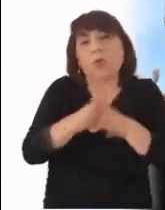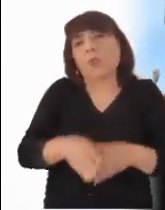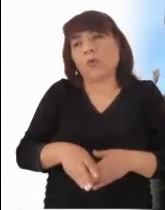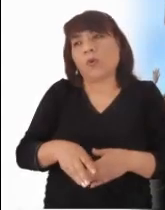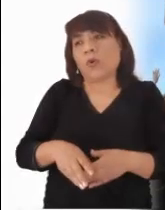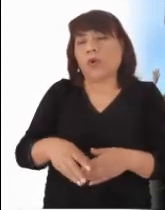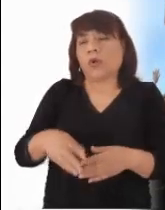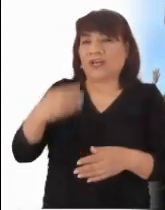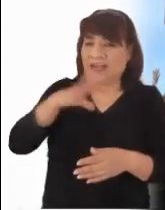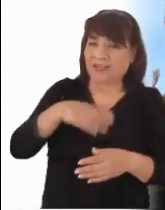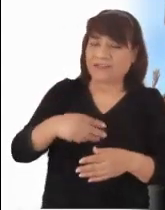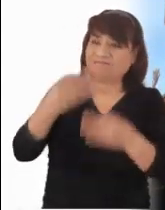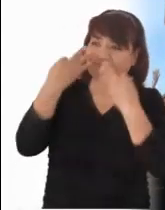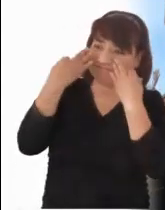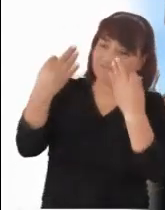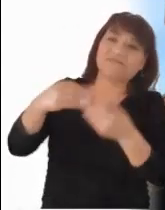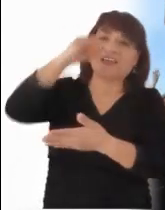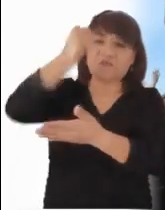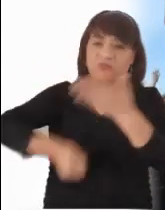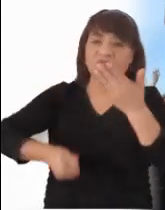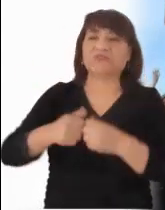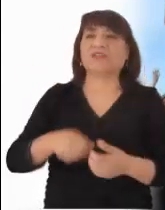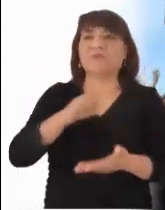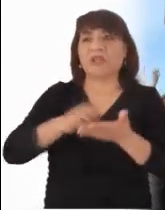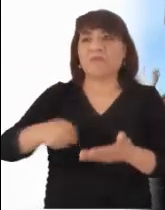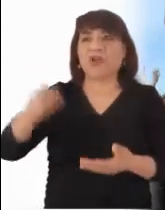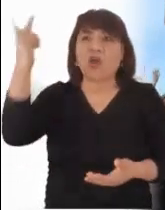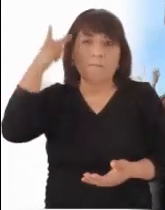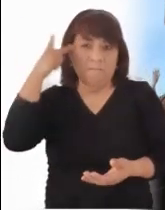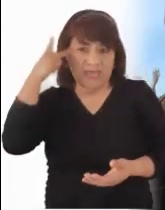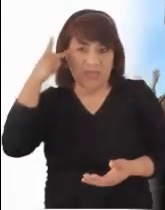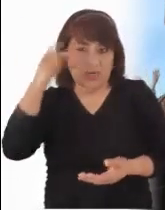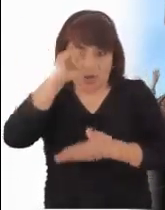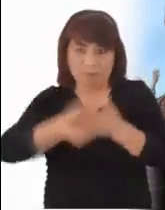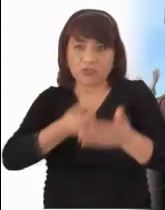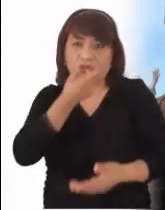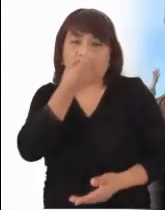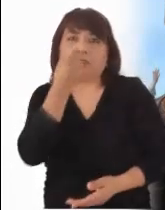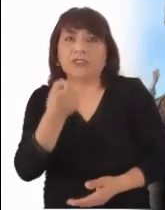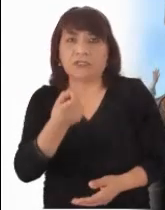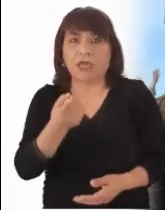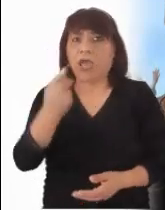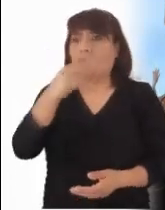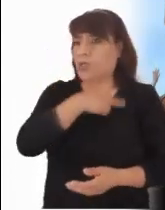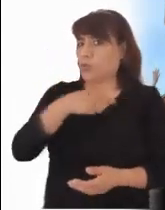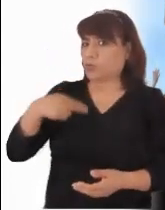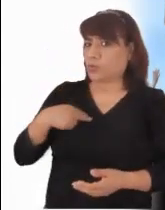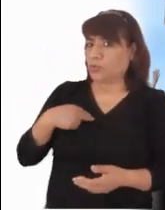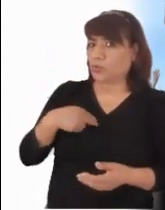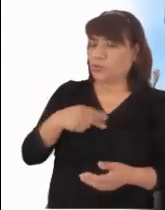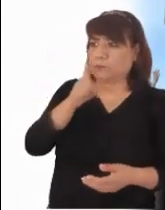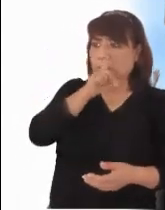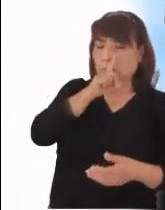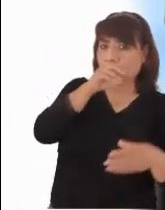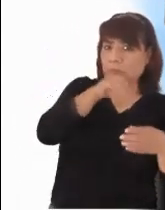la fidelidad y firmeza de estos testigos. Pedro afirma: nosotros no podemos